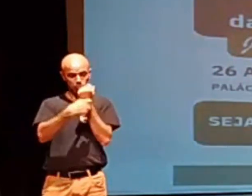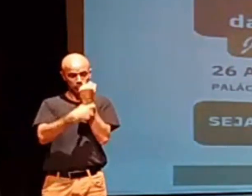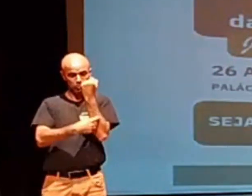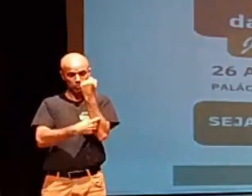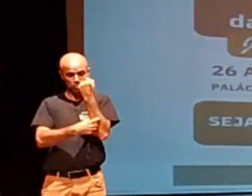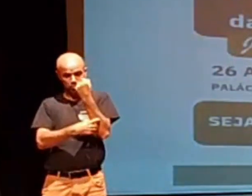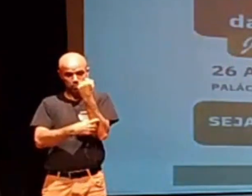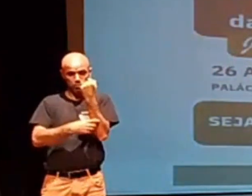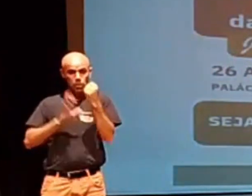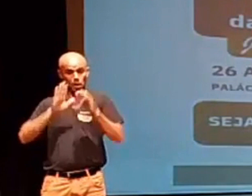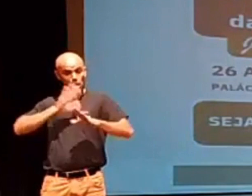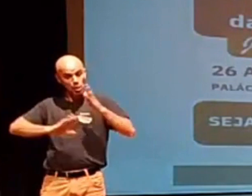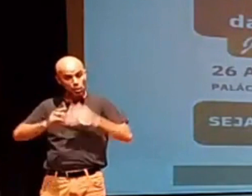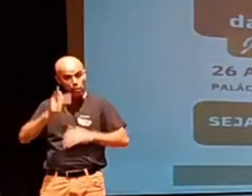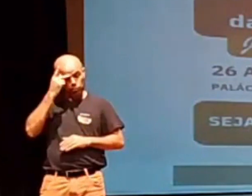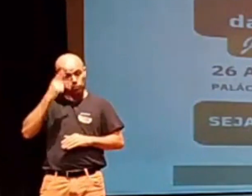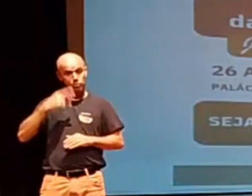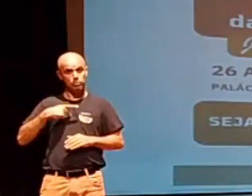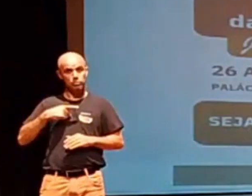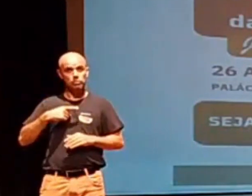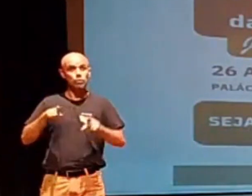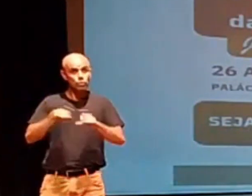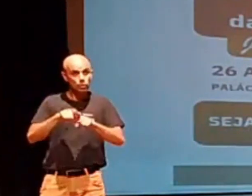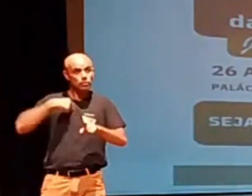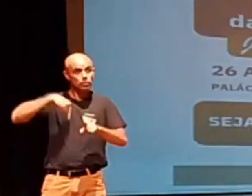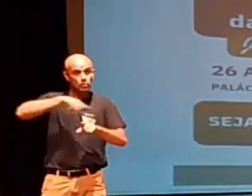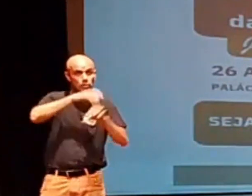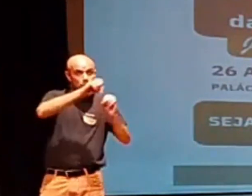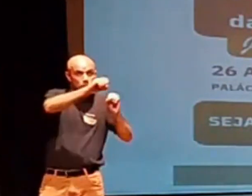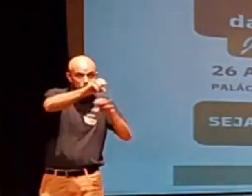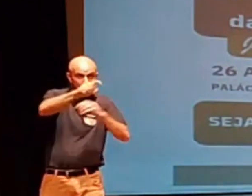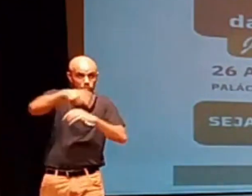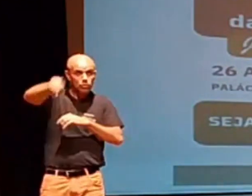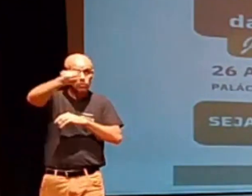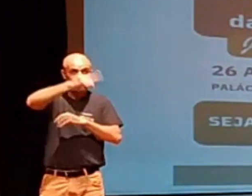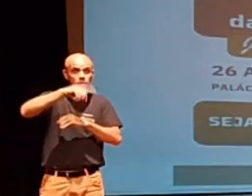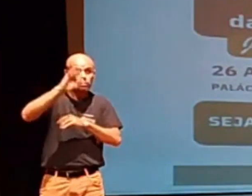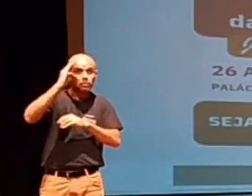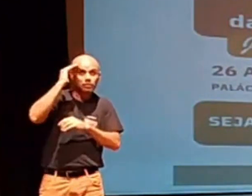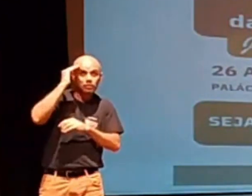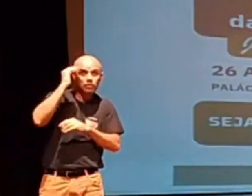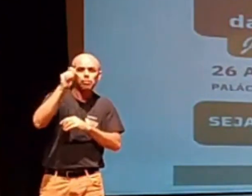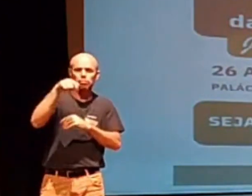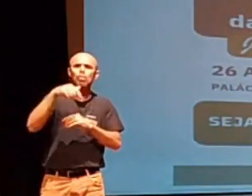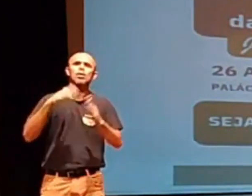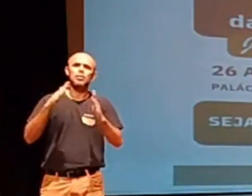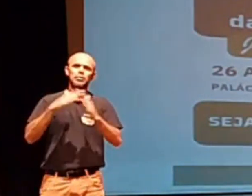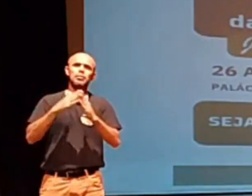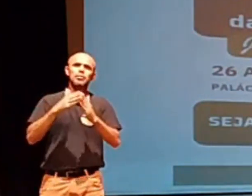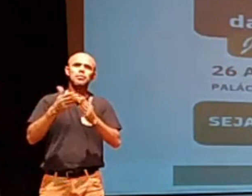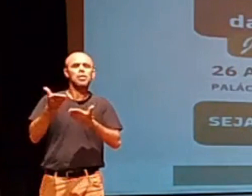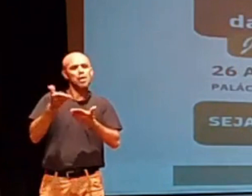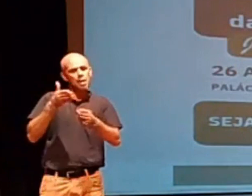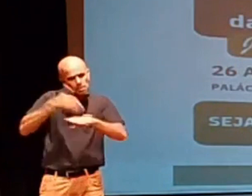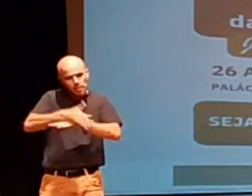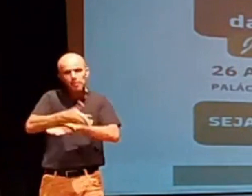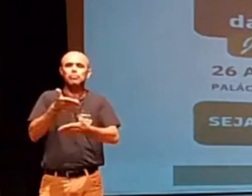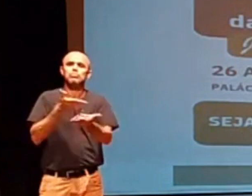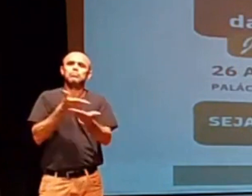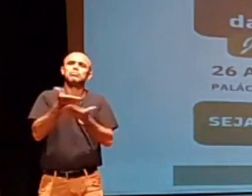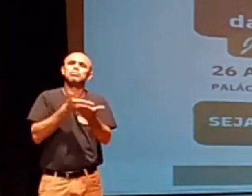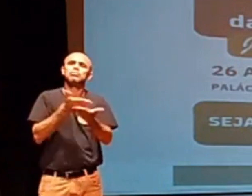Então, a gente precisa também ensinar a população, né? A população tem que entender que vocês também podem fazer parte desse tratamento,